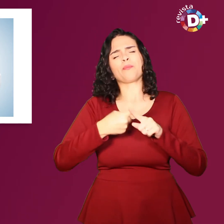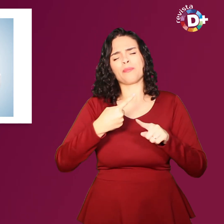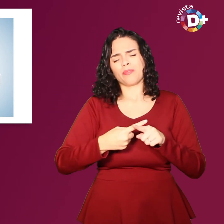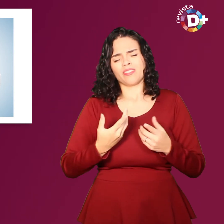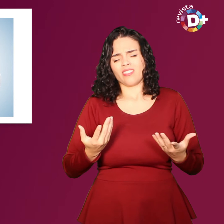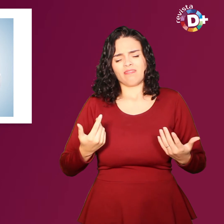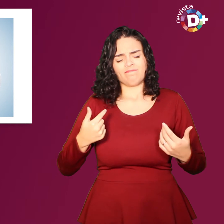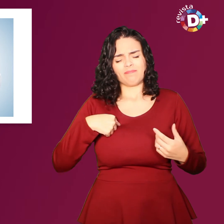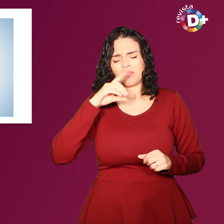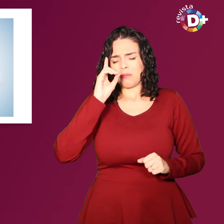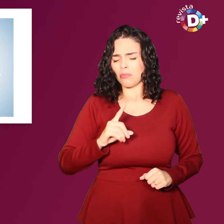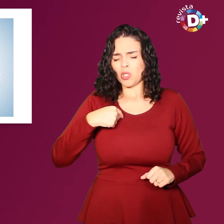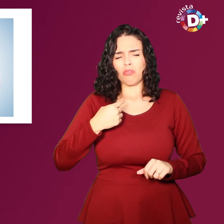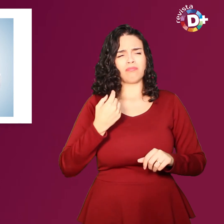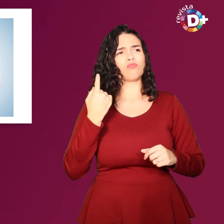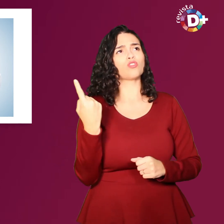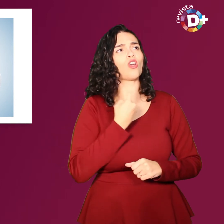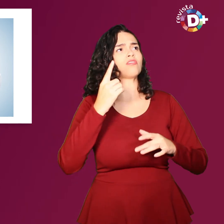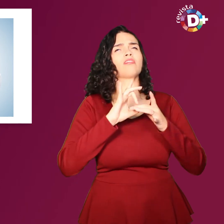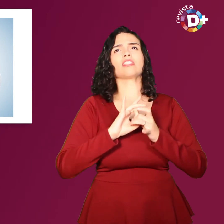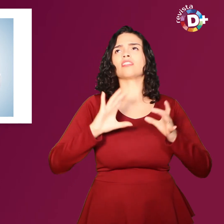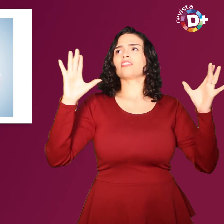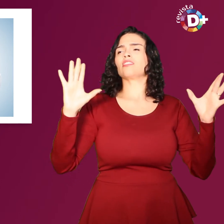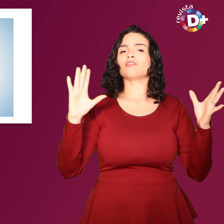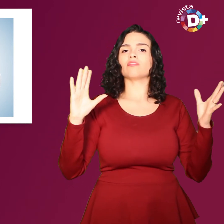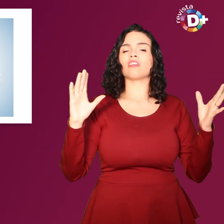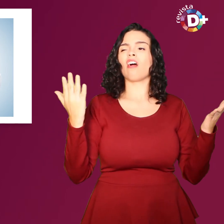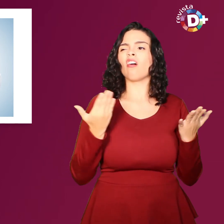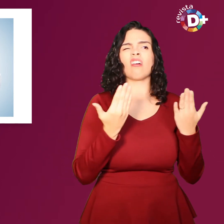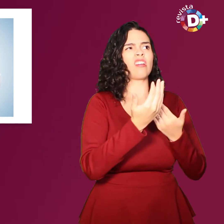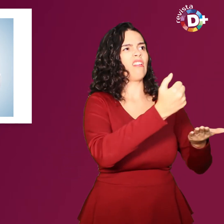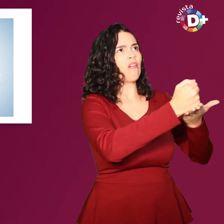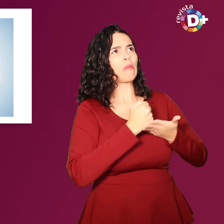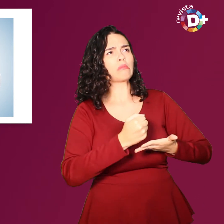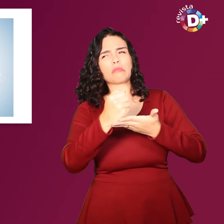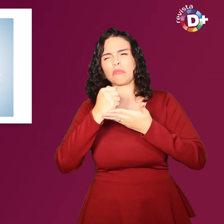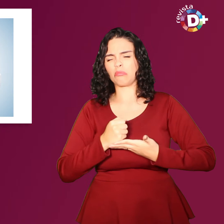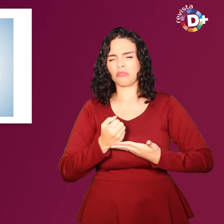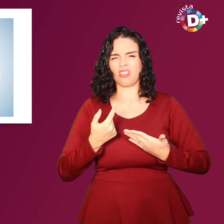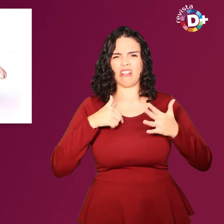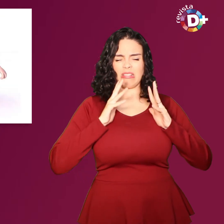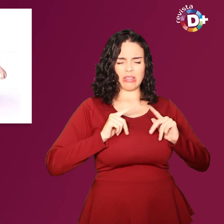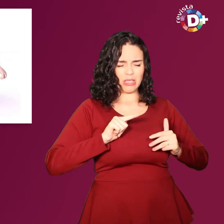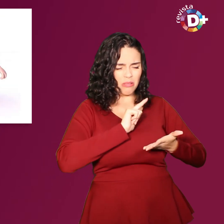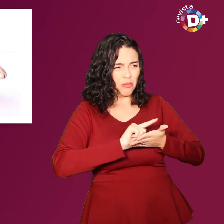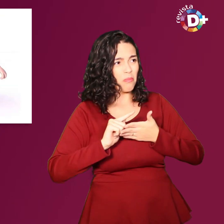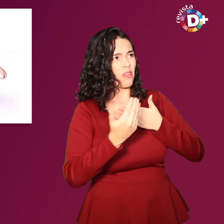Tive depressão e pensei em me matar. Sempre fui dependente e morei sozinho. De repente precisava da ajuda de um irmão para